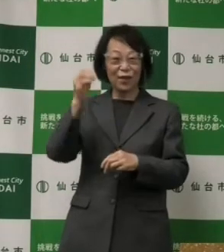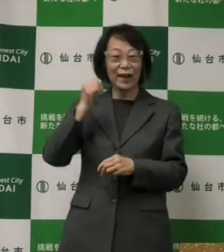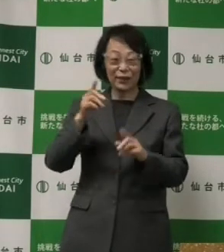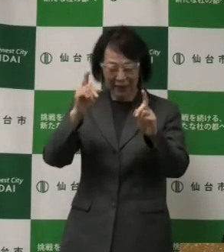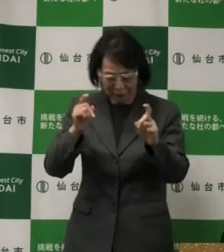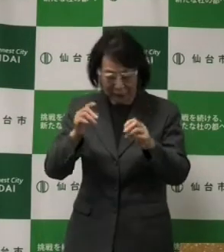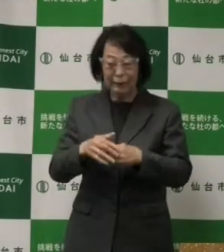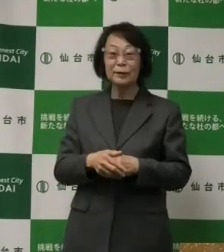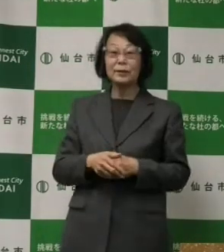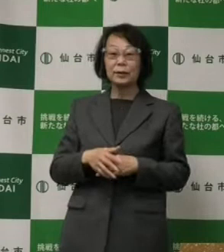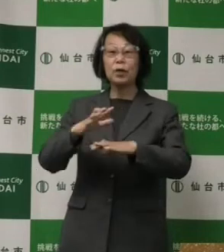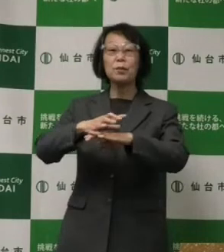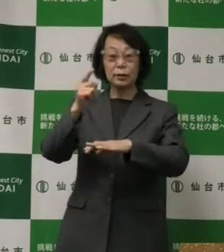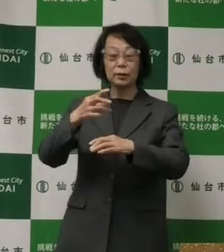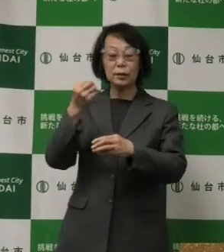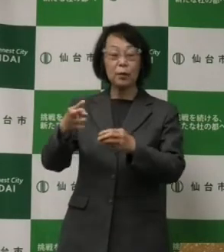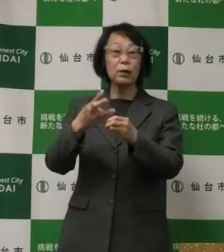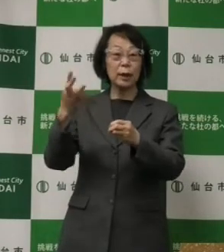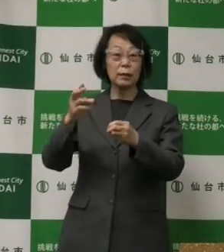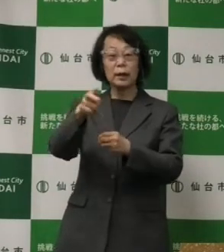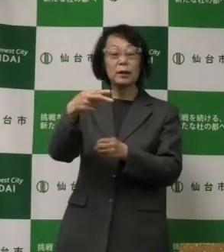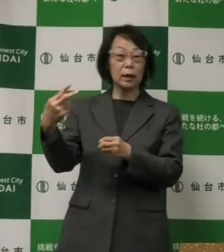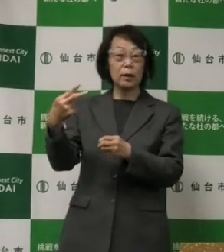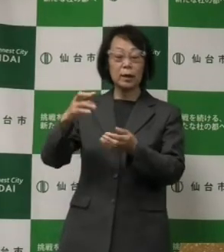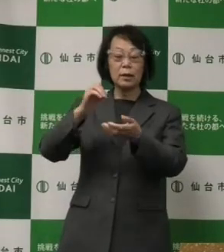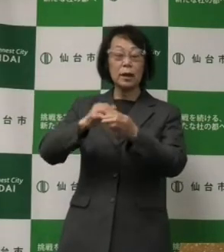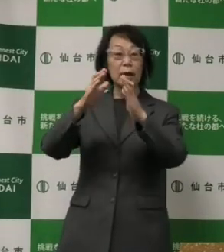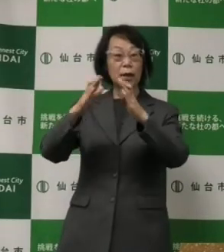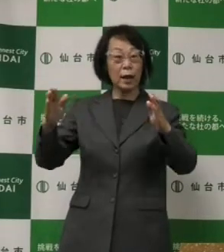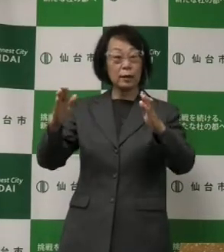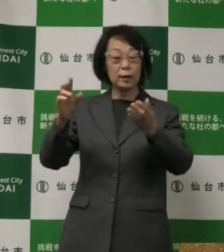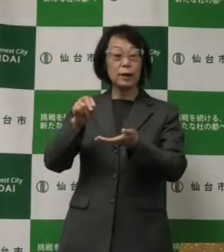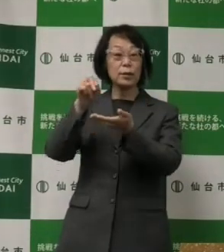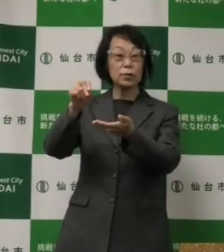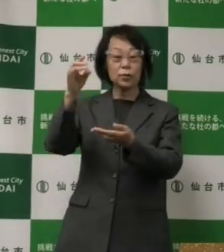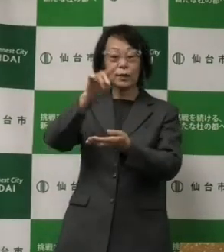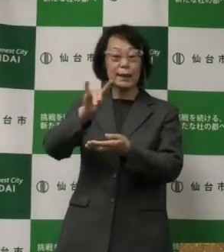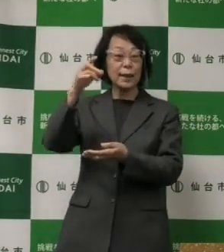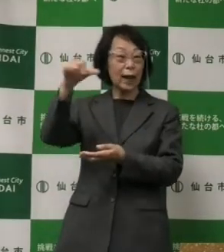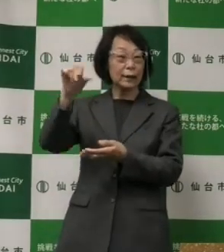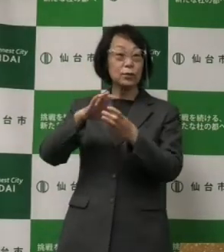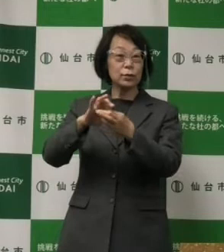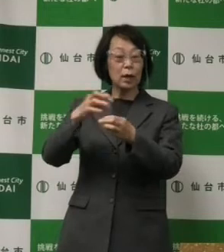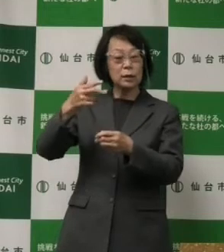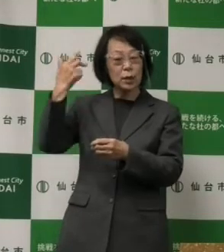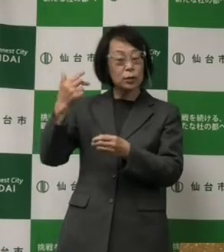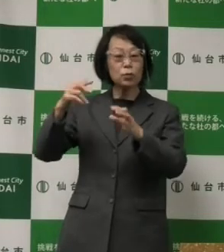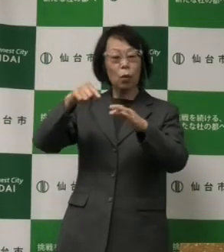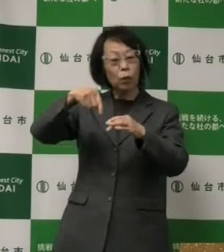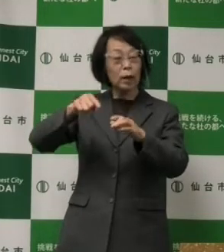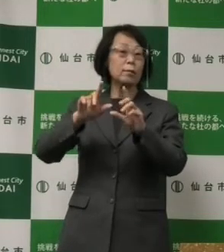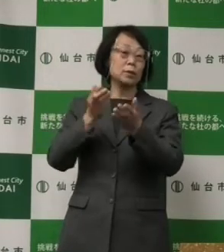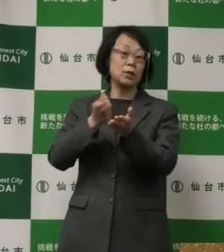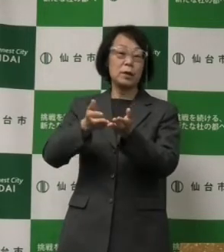ます。まず令和4年第2回定例会に提出する議案につきましては、先週の会見でご説